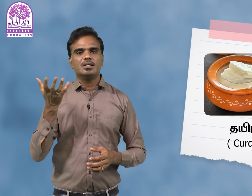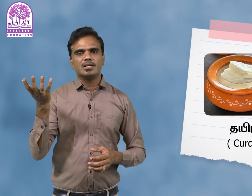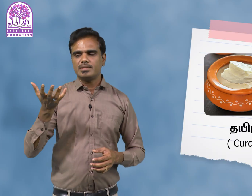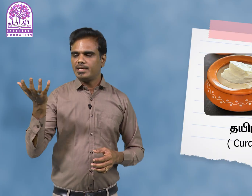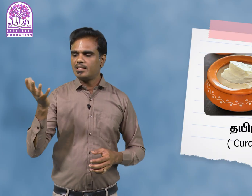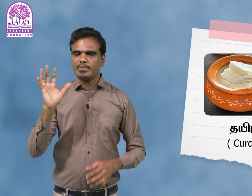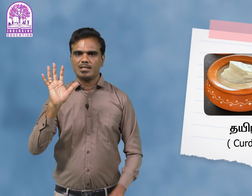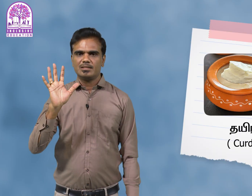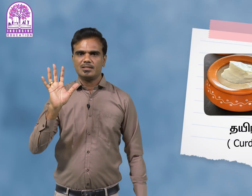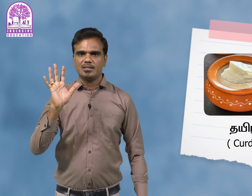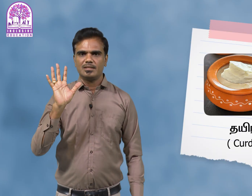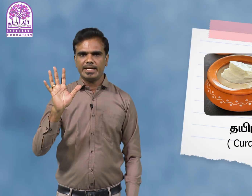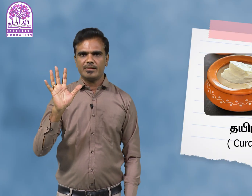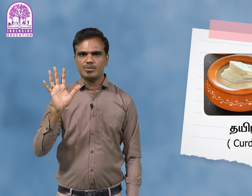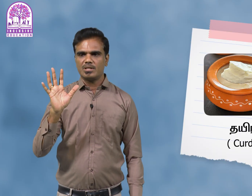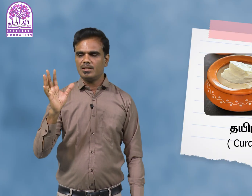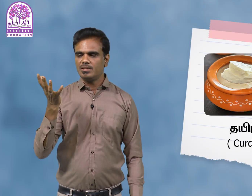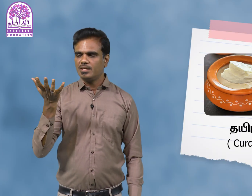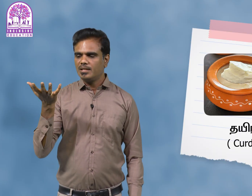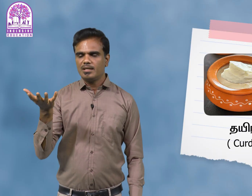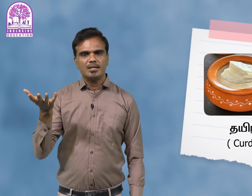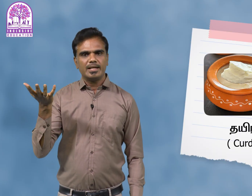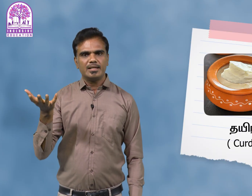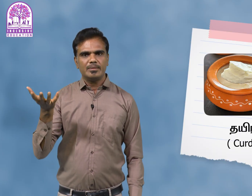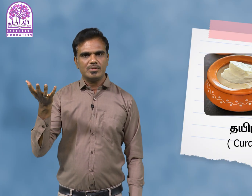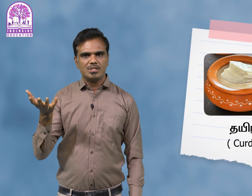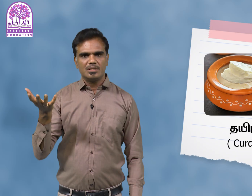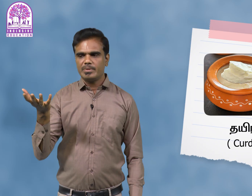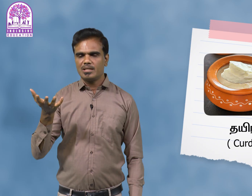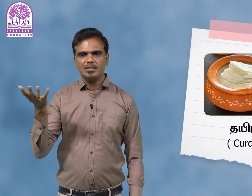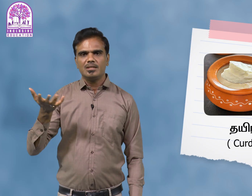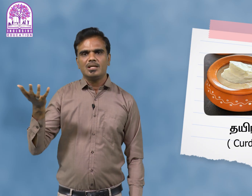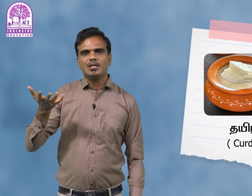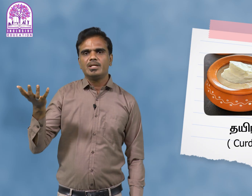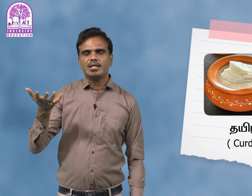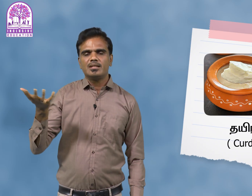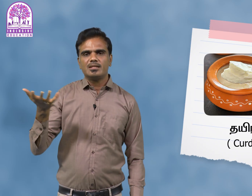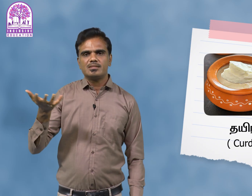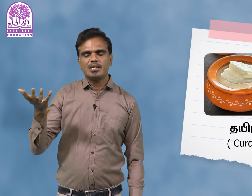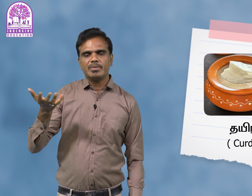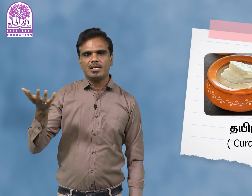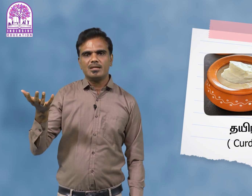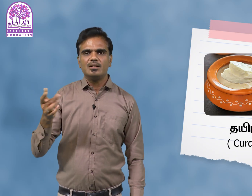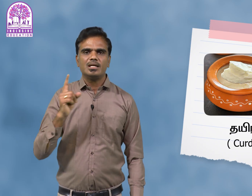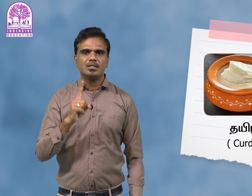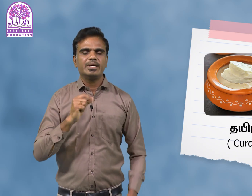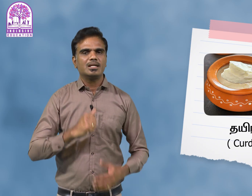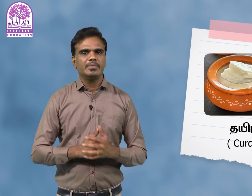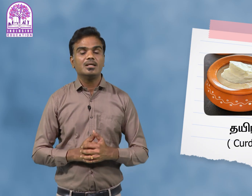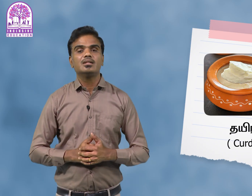அதாவது தயிர். இங்கே பாருங்கள், ரைட் ஹேண்ட் வச்சுக்கோங்க, ரைட் ஹேண்டில் அப்படி வச்சுட்டு என்ன பண்ணுங்கள், இப்படி நைட்டாக ஷேக் பண்ணிங்கன்னா அதுக்கு பேர் என்ன அப்படின்னா